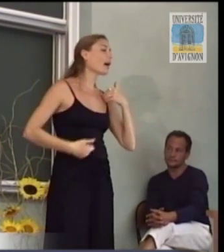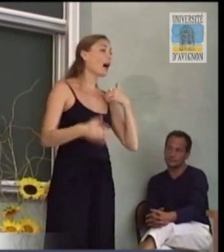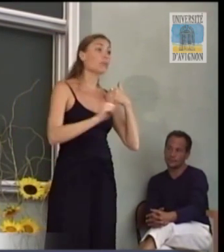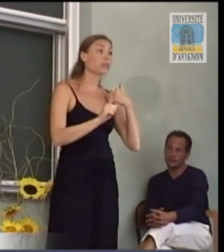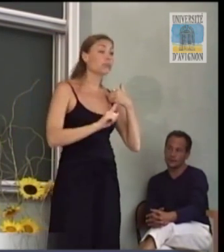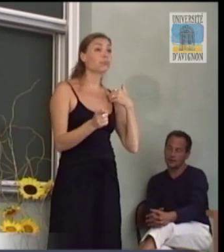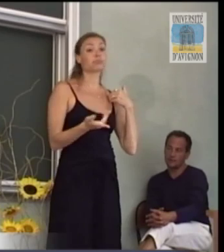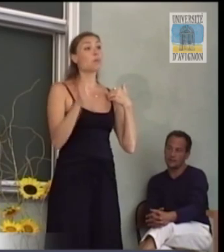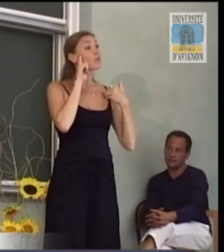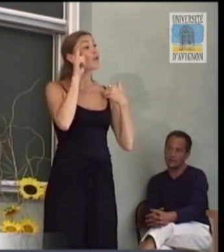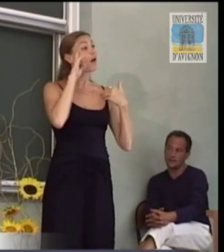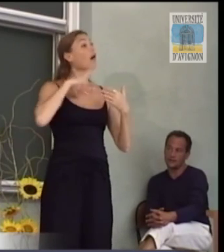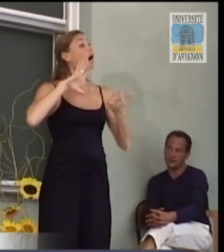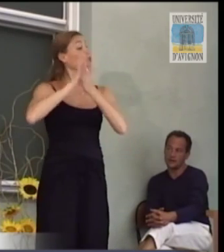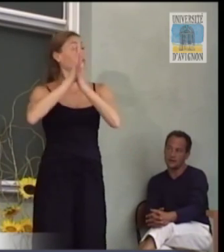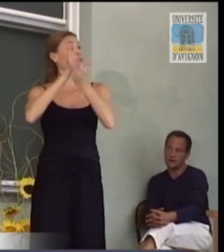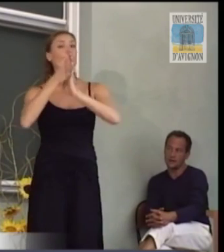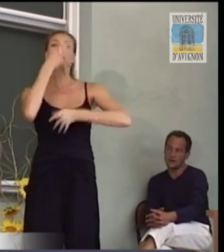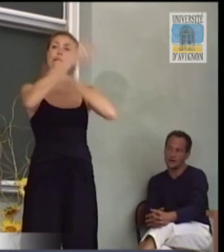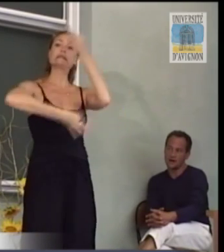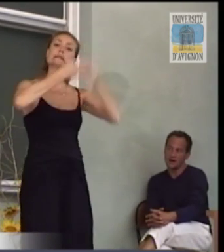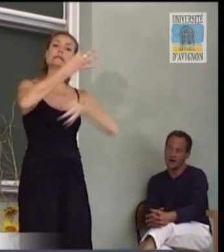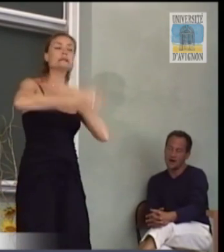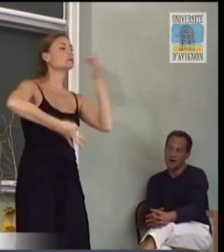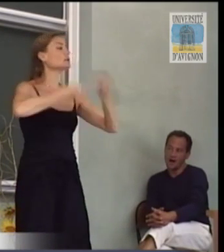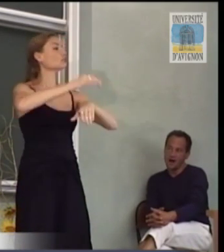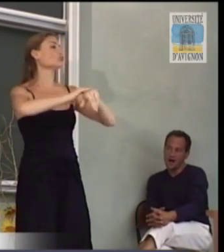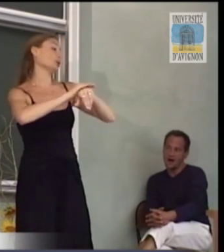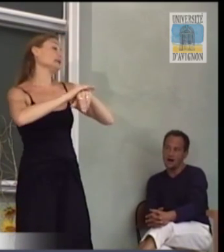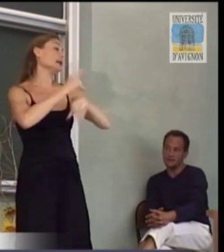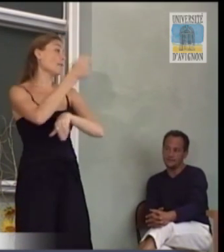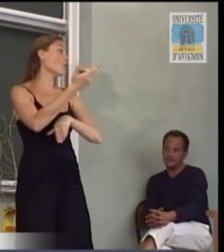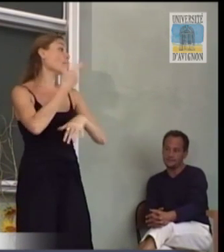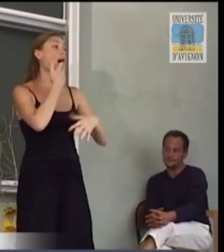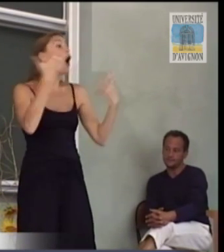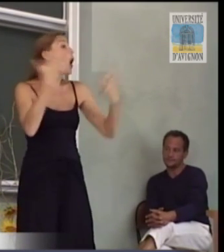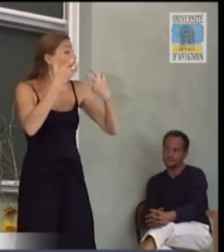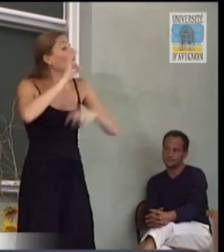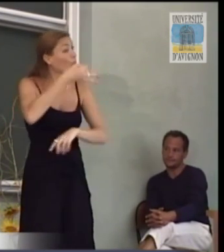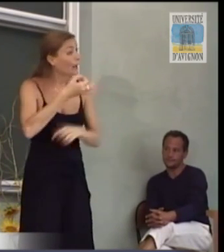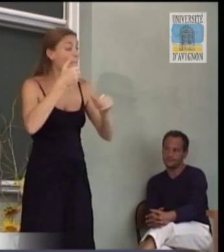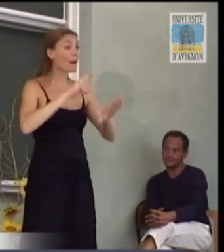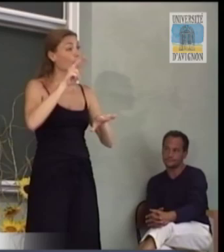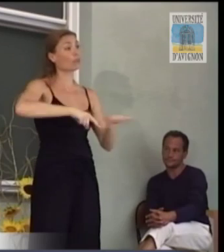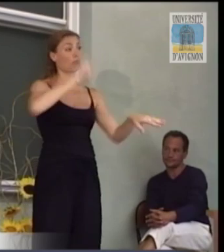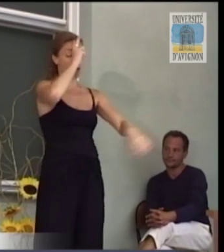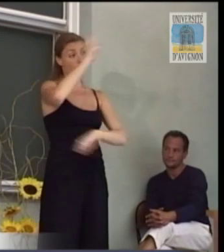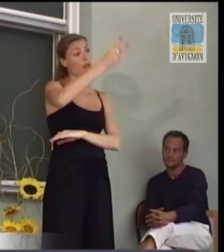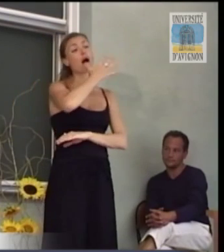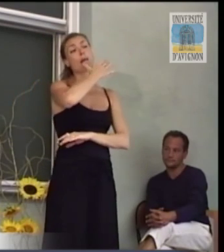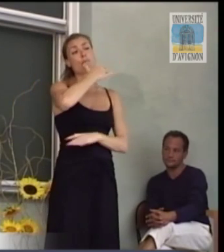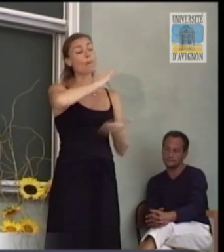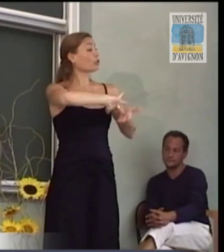de la culture accessible à tous, se laissent prendre peut-être par un volontarisme. Je crois qu'il faut être honnête. Honnête